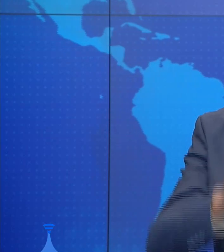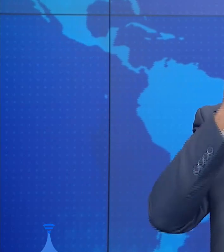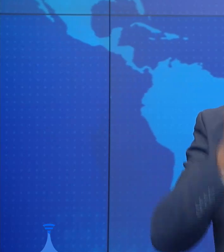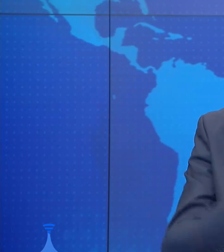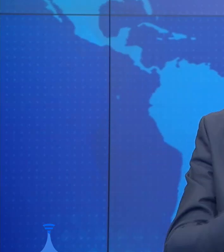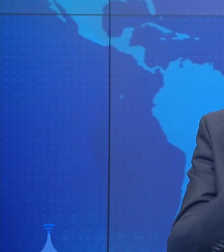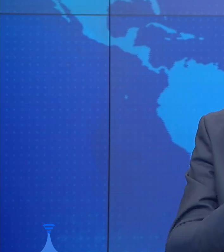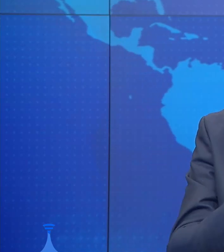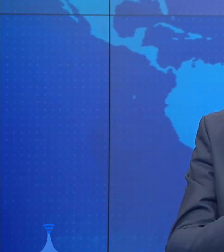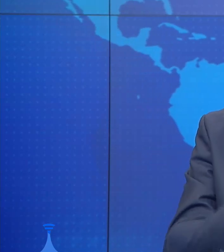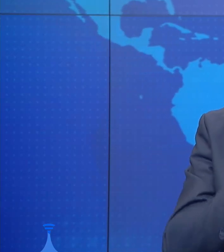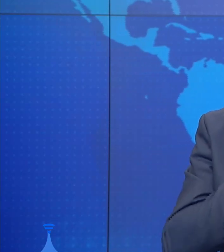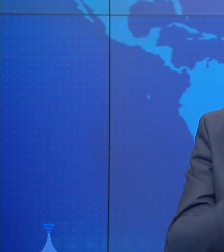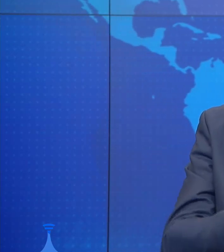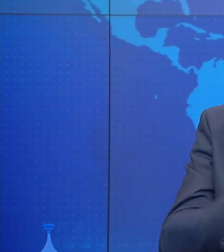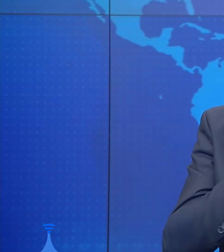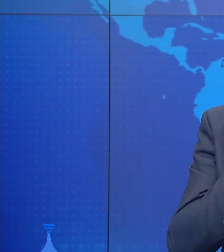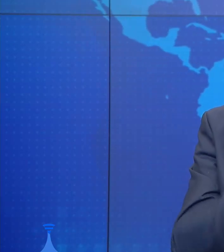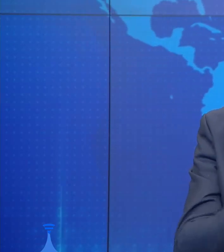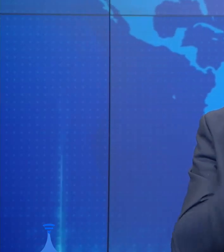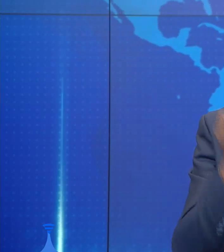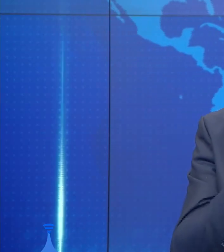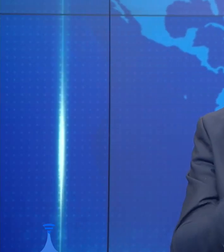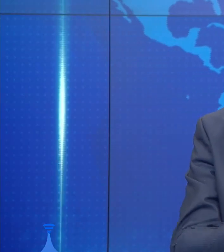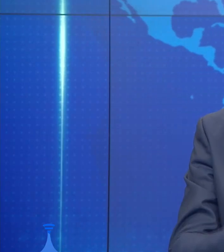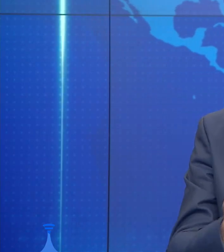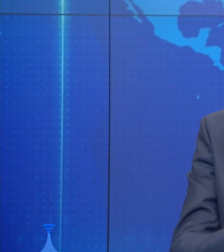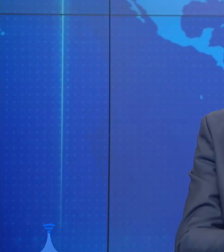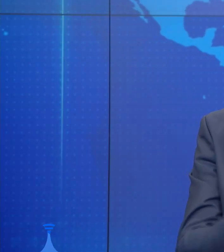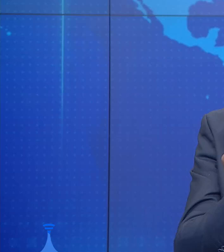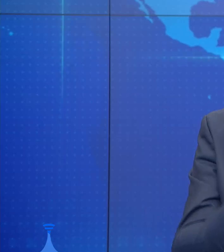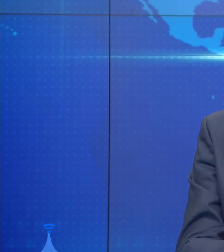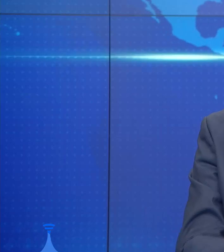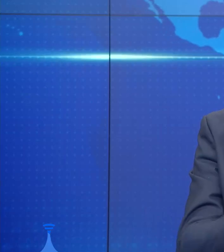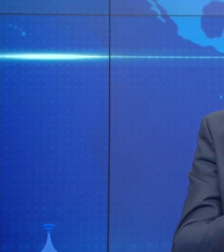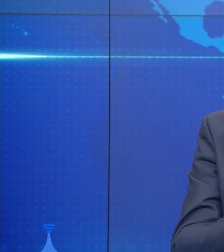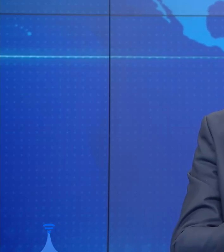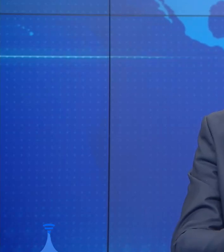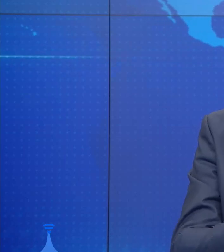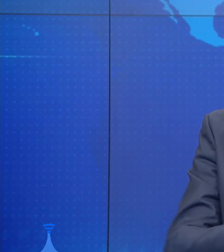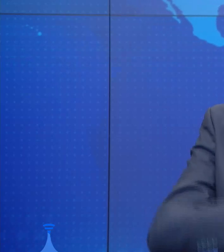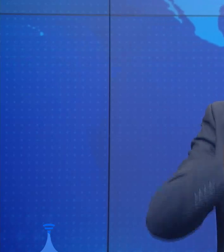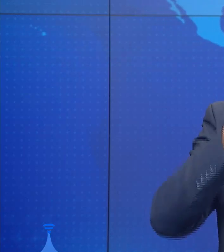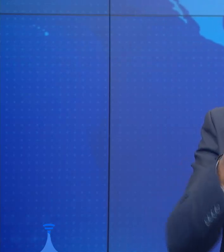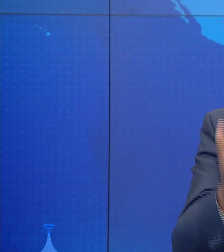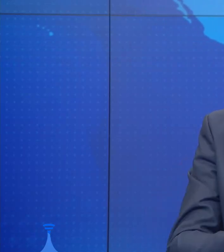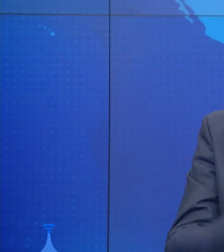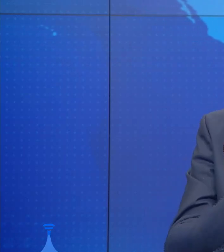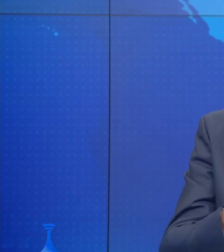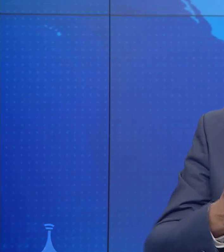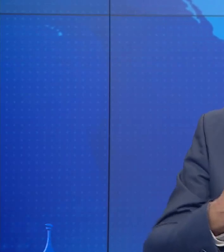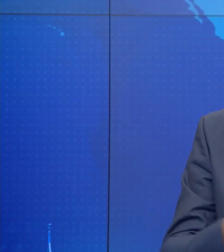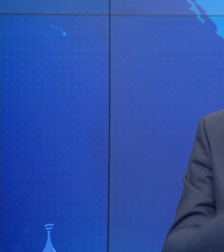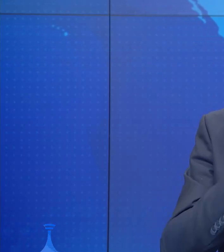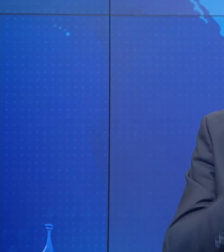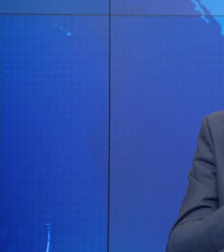ማስገኘቱን ምሁራን ገለጹ። የውሃ ሀብትን በአግባቡ መጠቀም እንደ አገር የሚፈልገውን ነገር ለማስመዝገብ ከፍተኛ